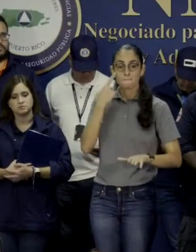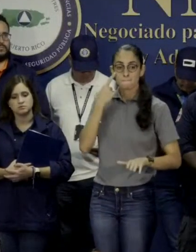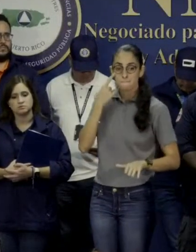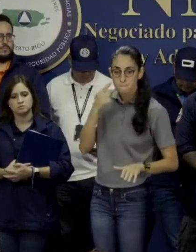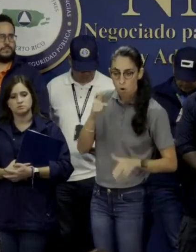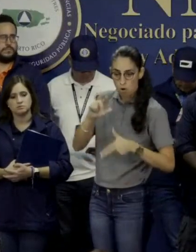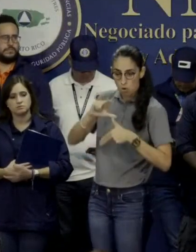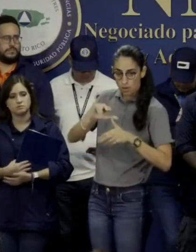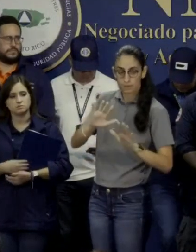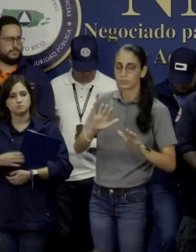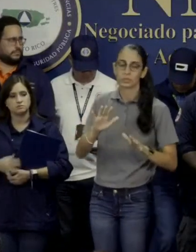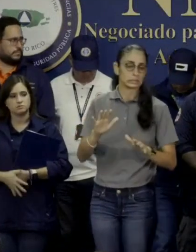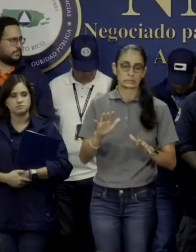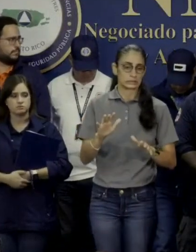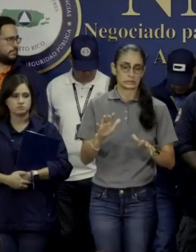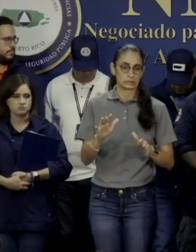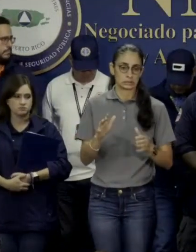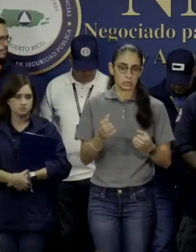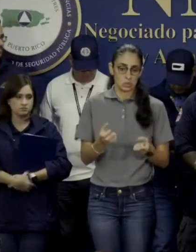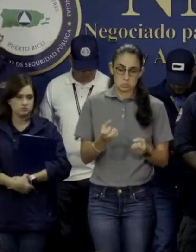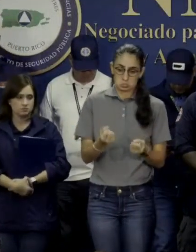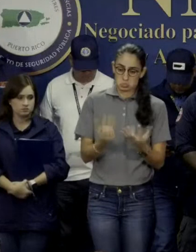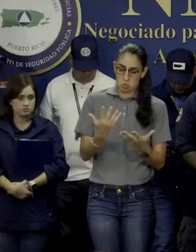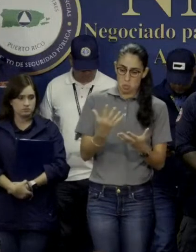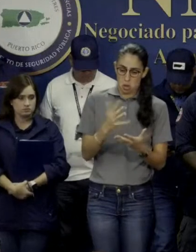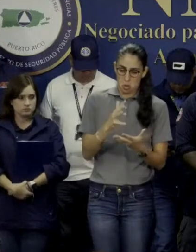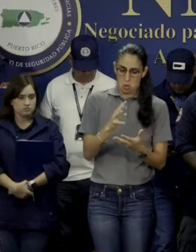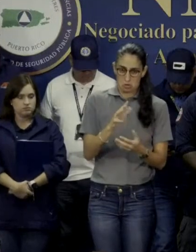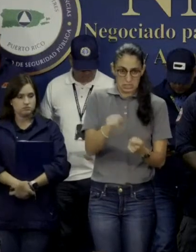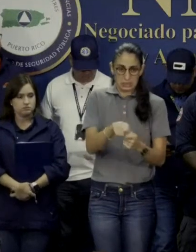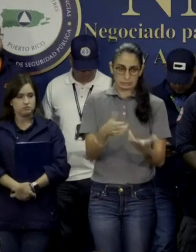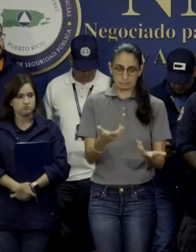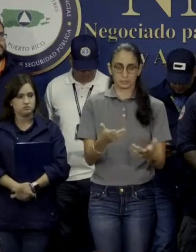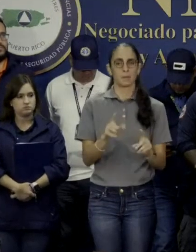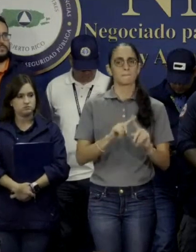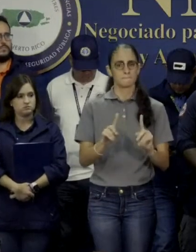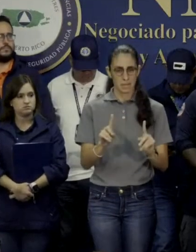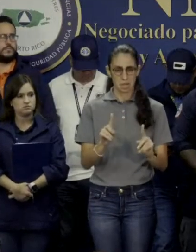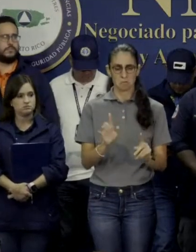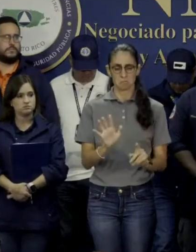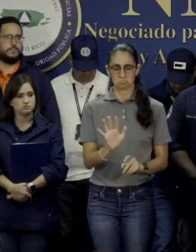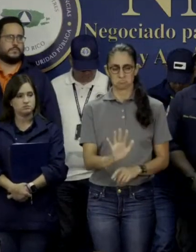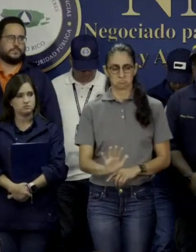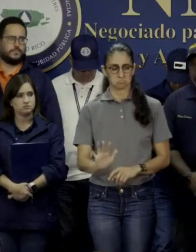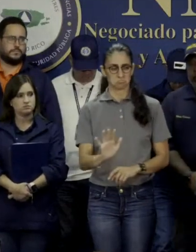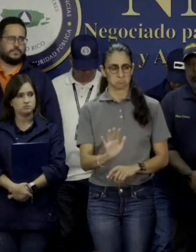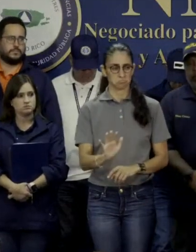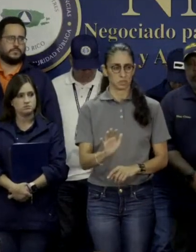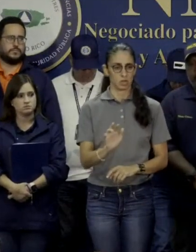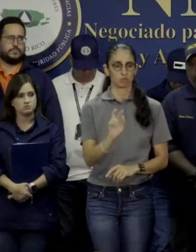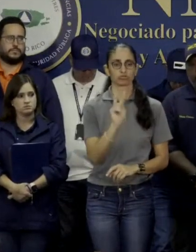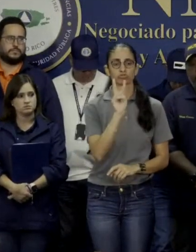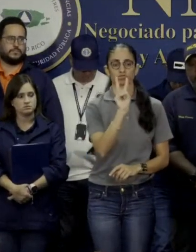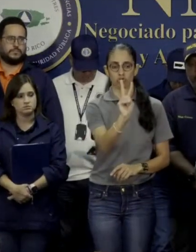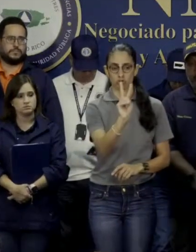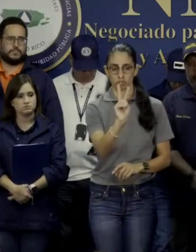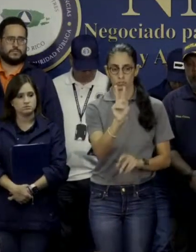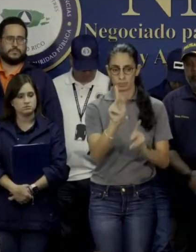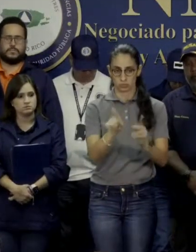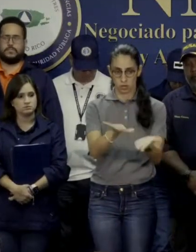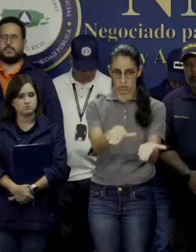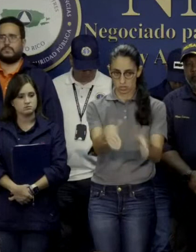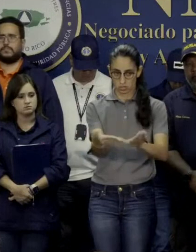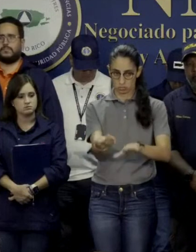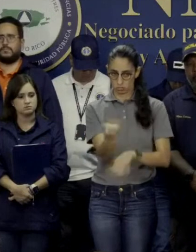traumático, no tenemos hasta el momento, pero sí hemos tenido dos fallecimientos